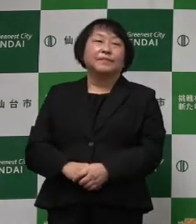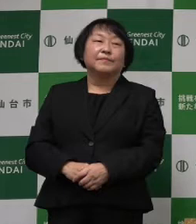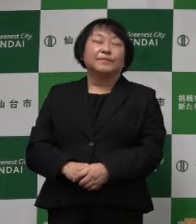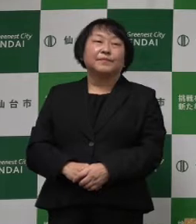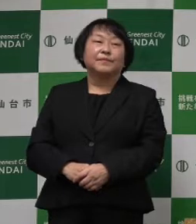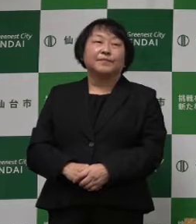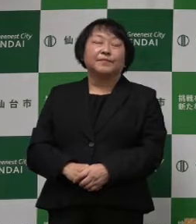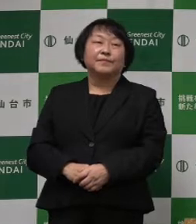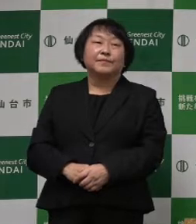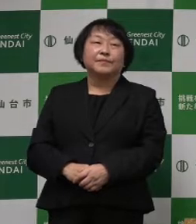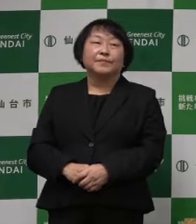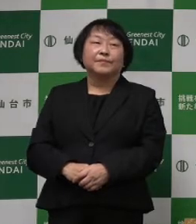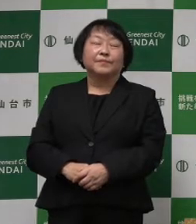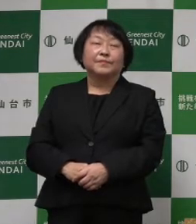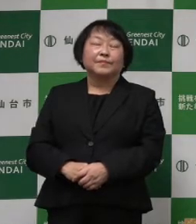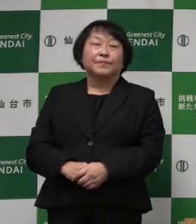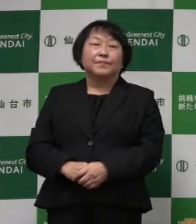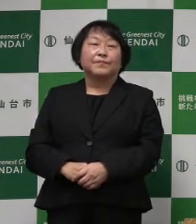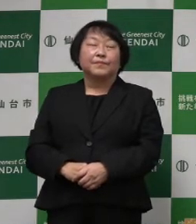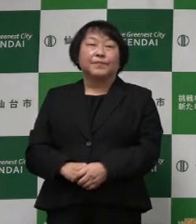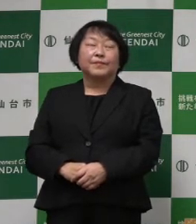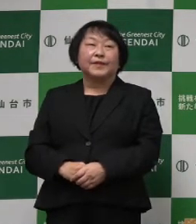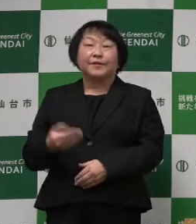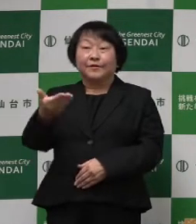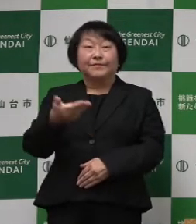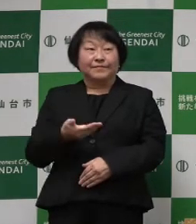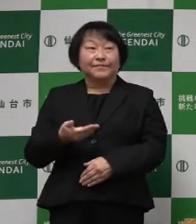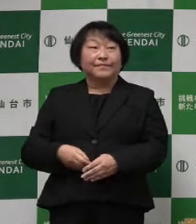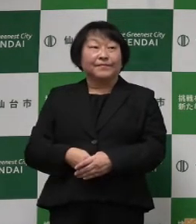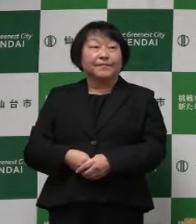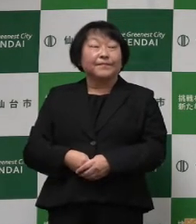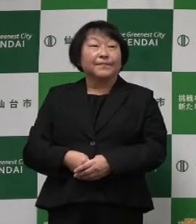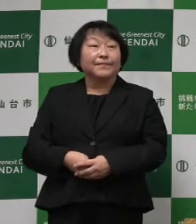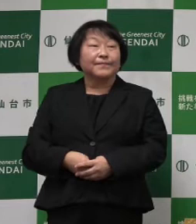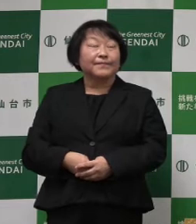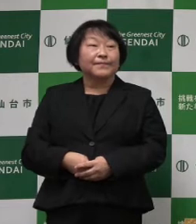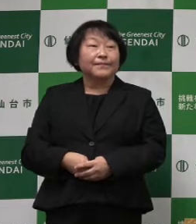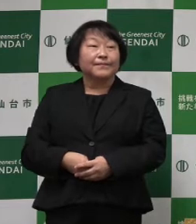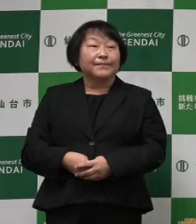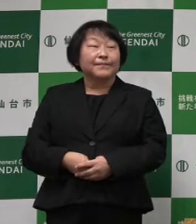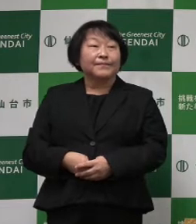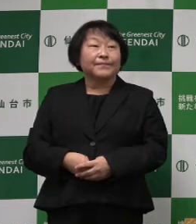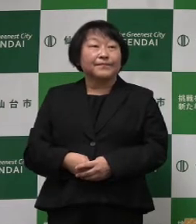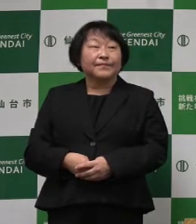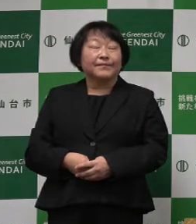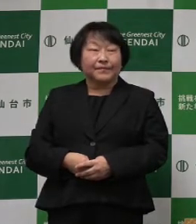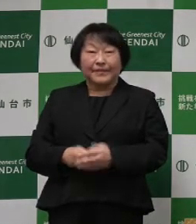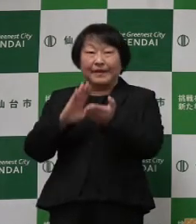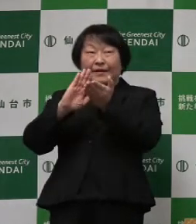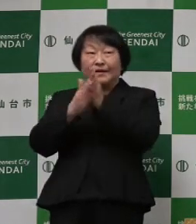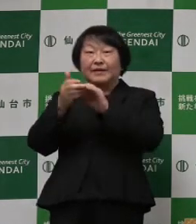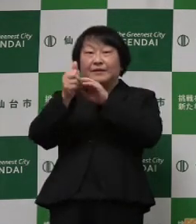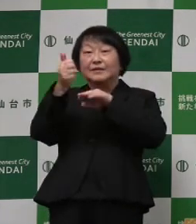すみません長くなってしまうという、次でひとまずはい、したいと思うんですが、知事選